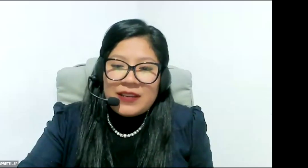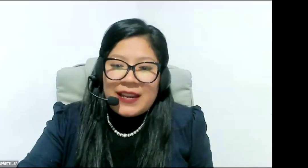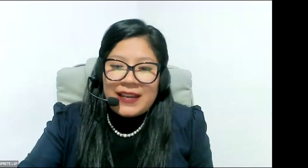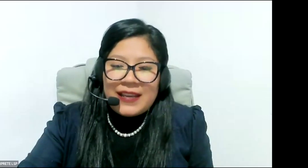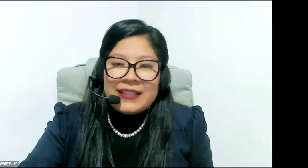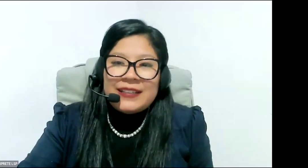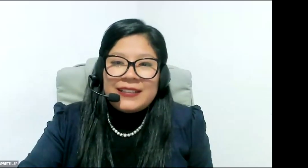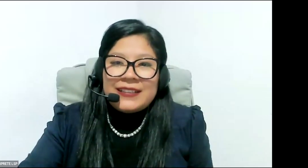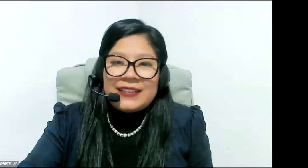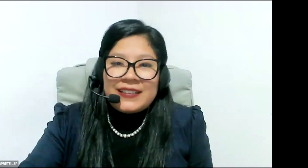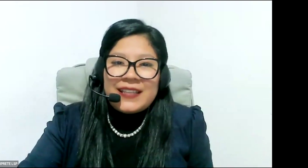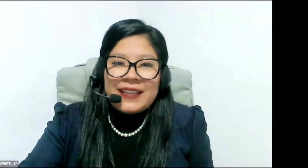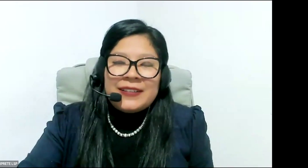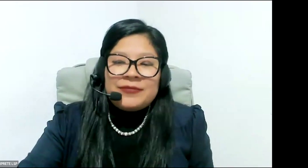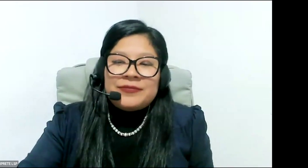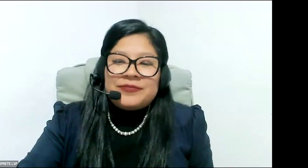María